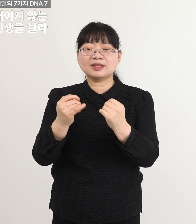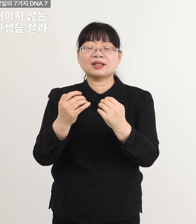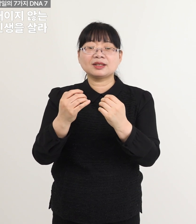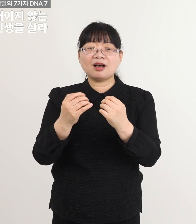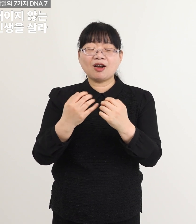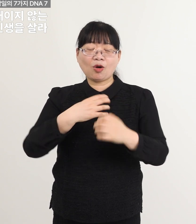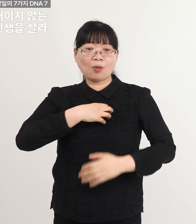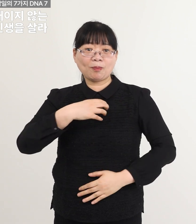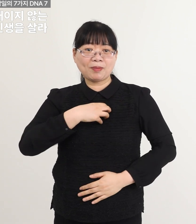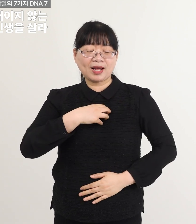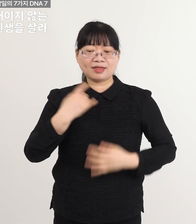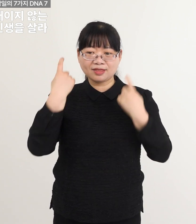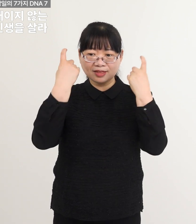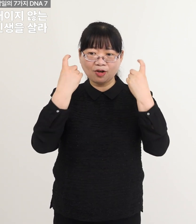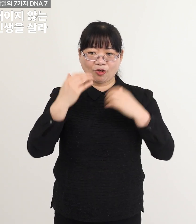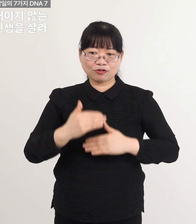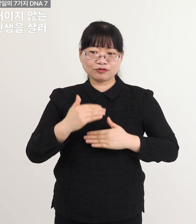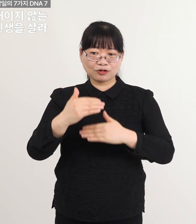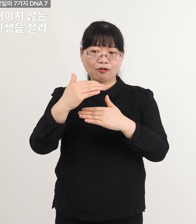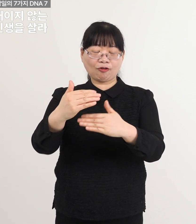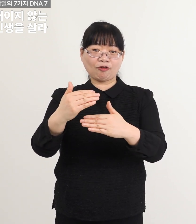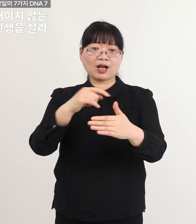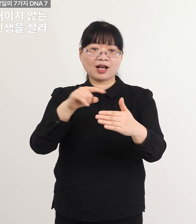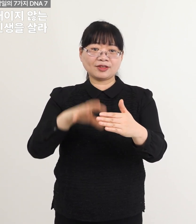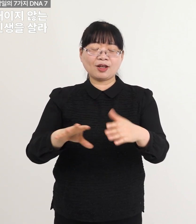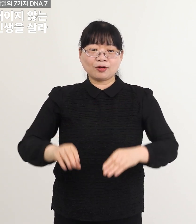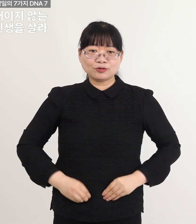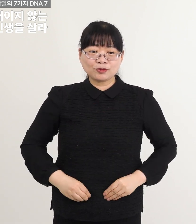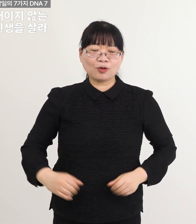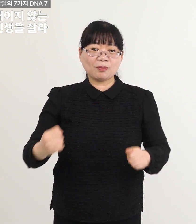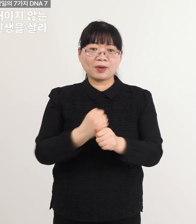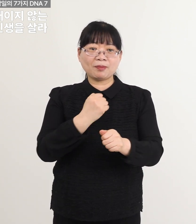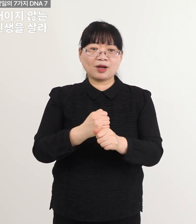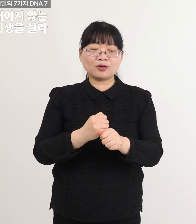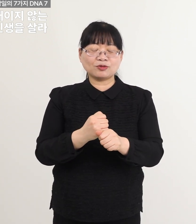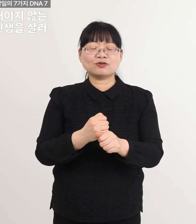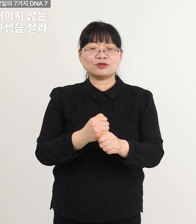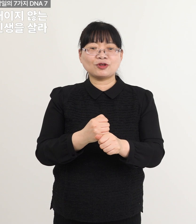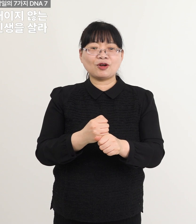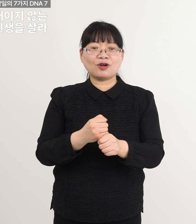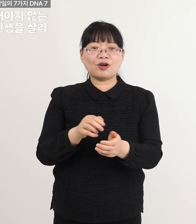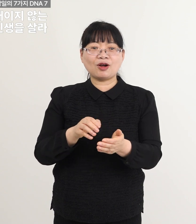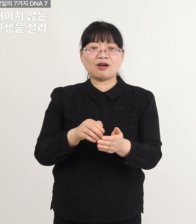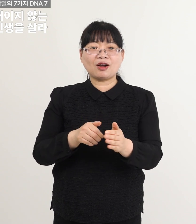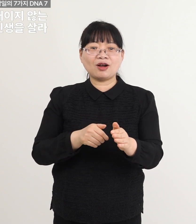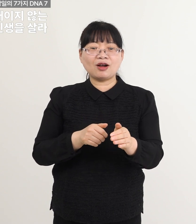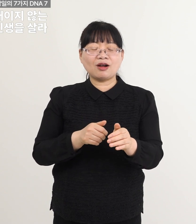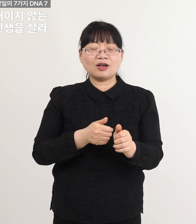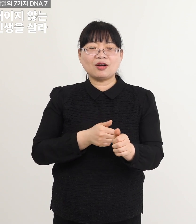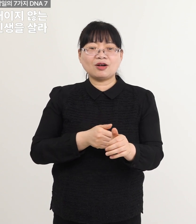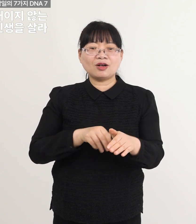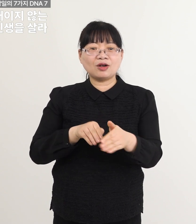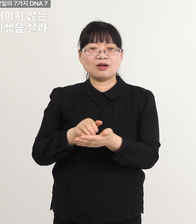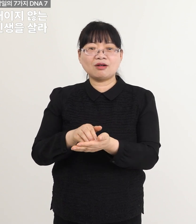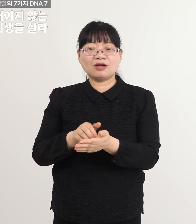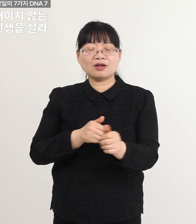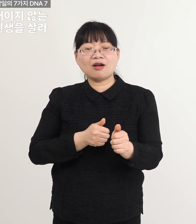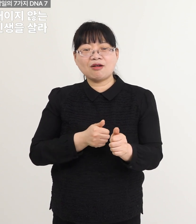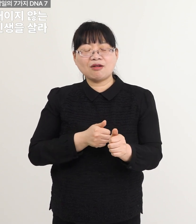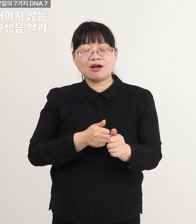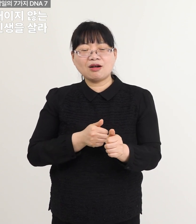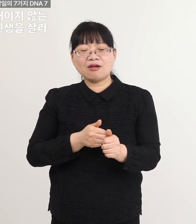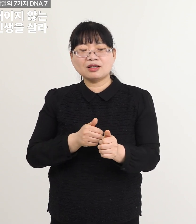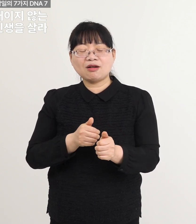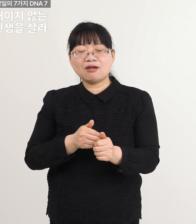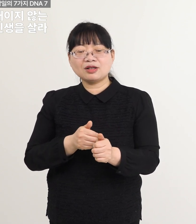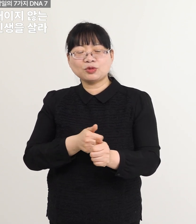험난한 여정을 통해서 굶고 매맞고 쫓기며 복음을 전했습니까? 그럼 여기 뭐